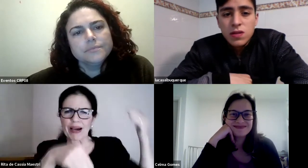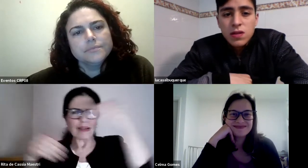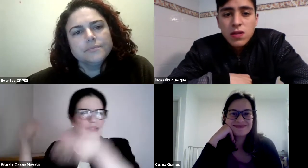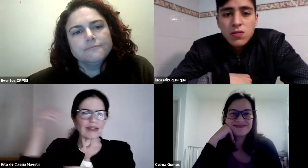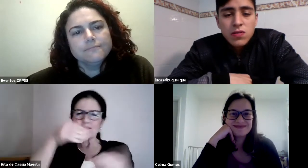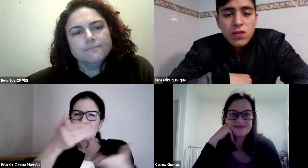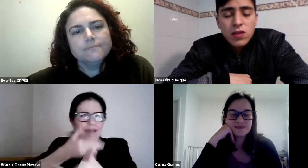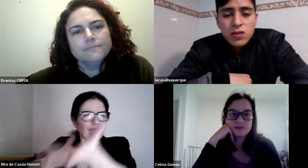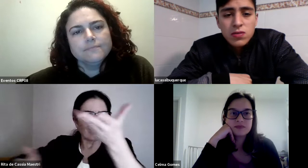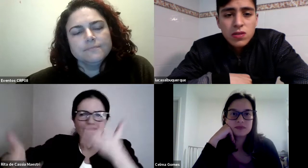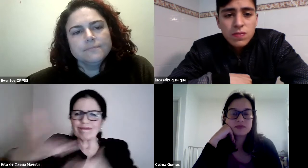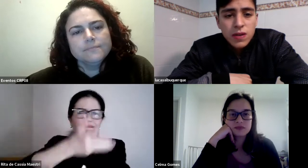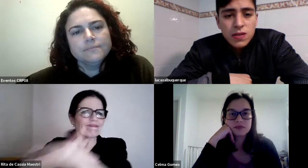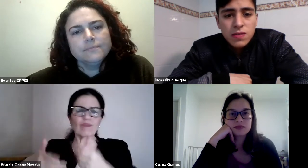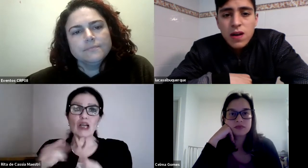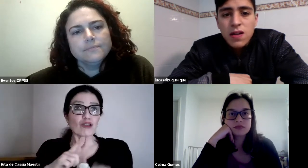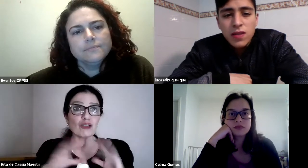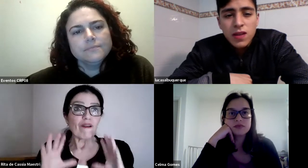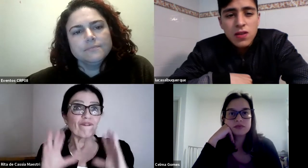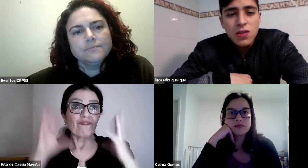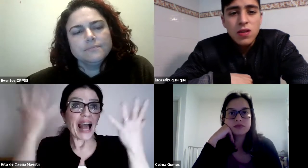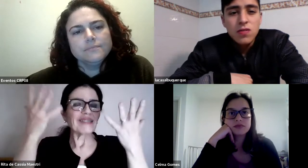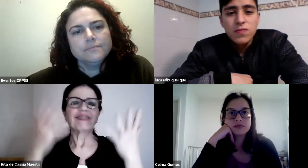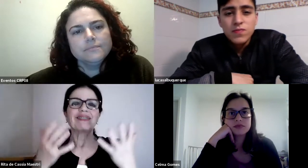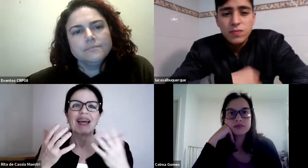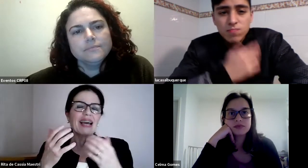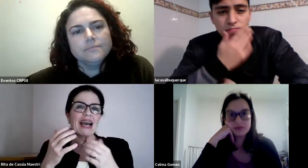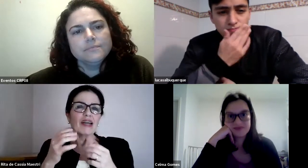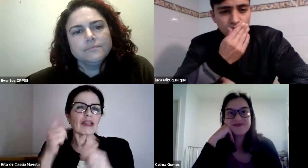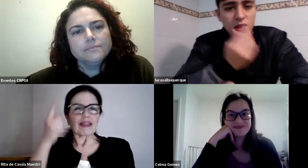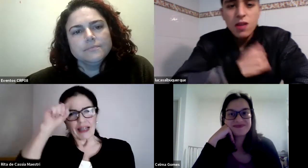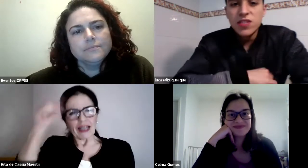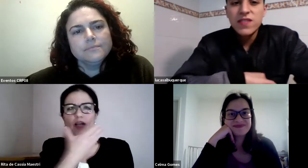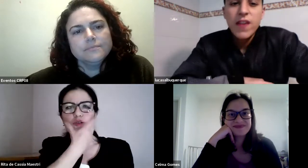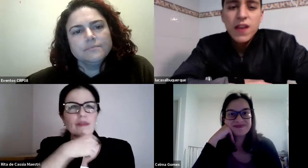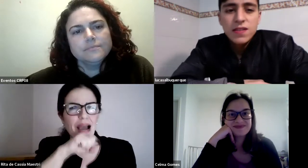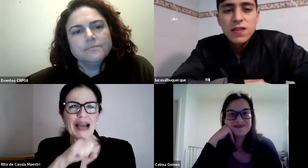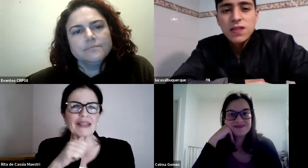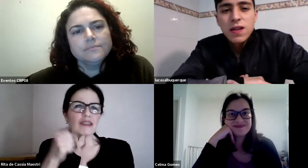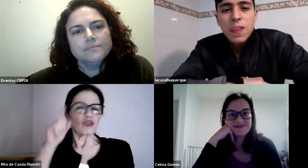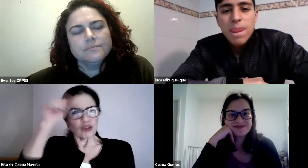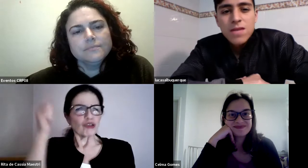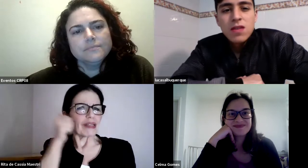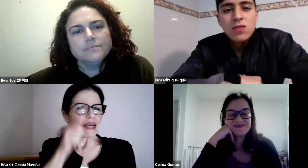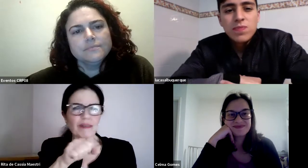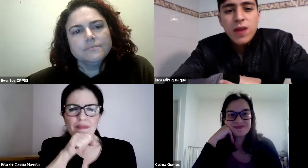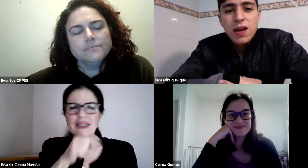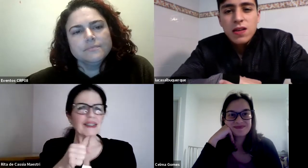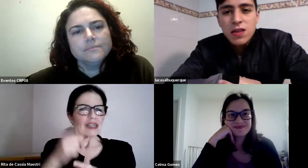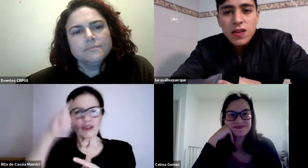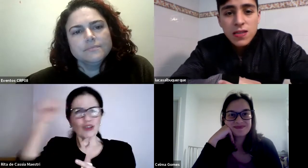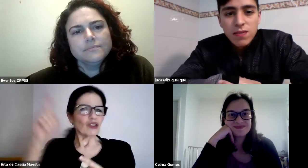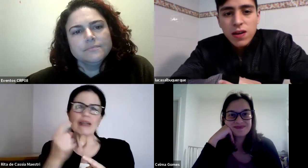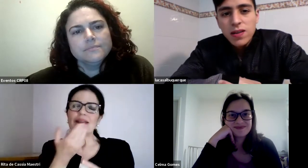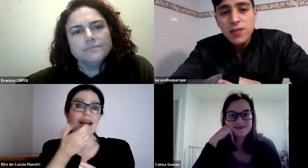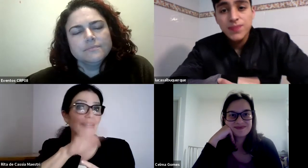surda. Os ouvintes de surdos participavam, interagiam, tínhamos festas, Dia dos Pais,